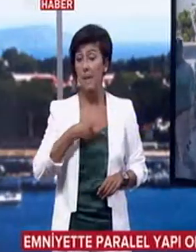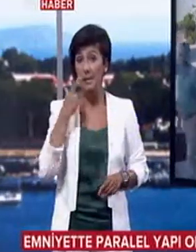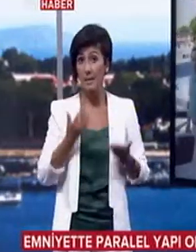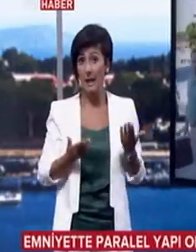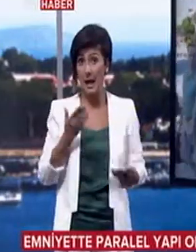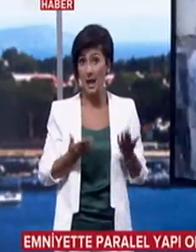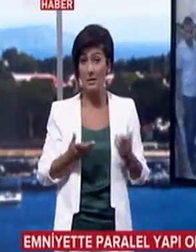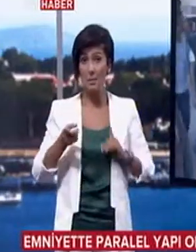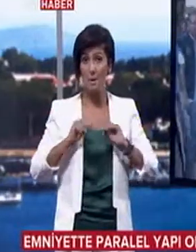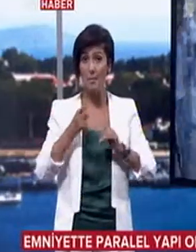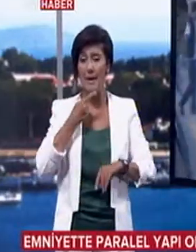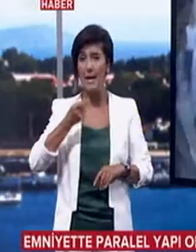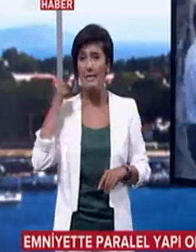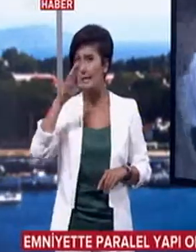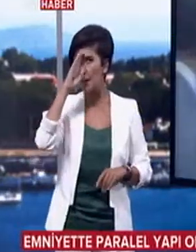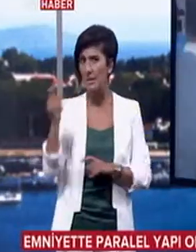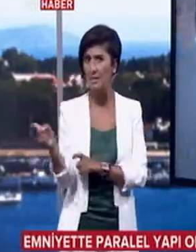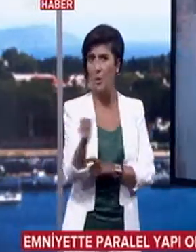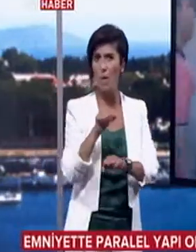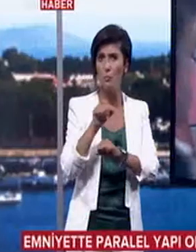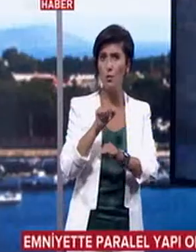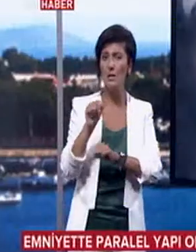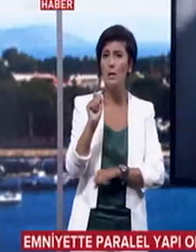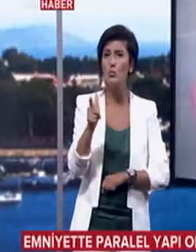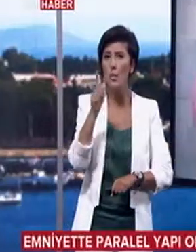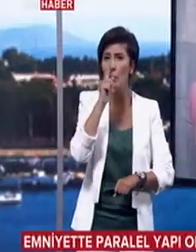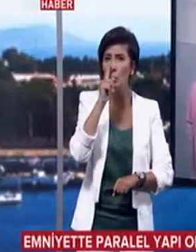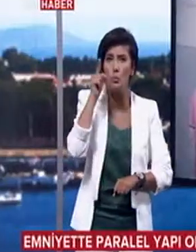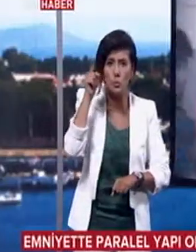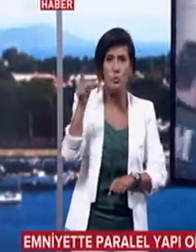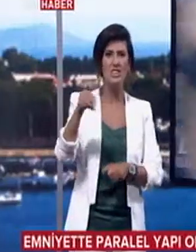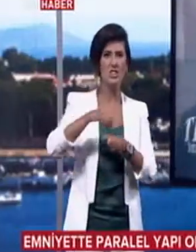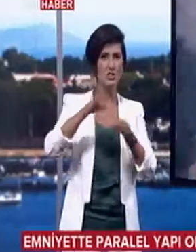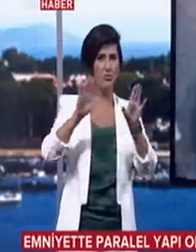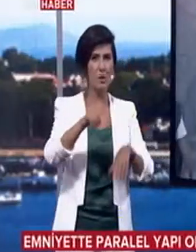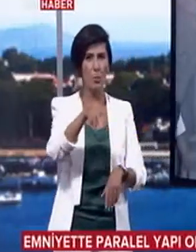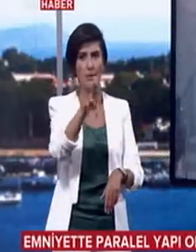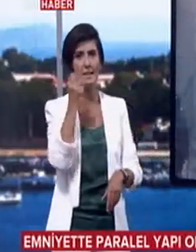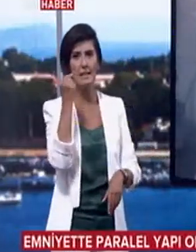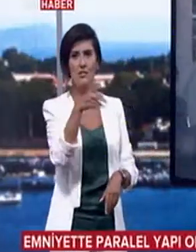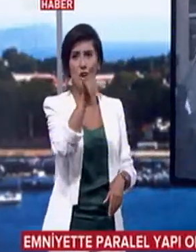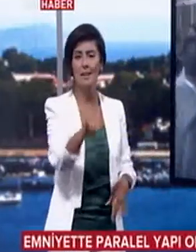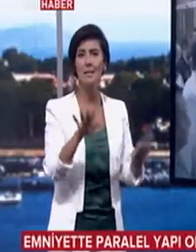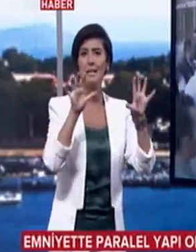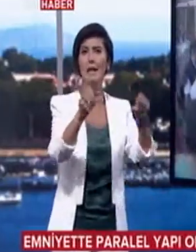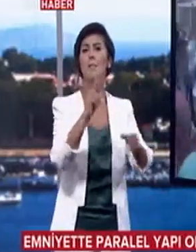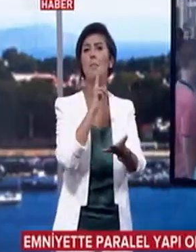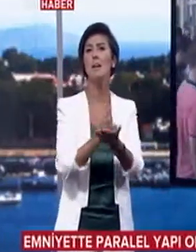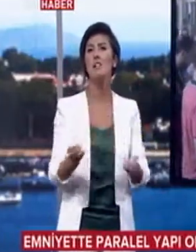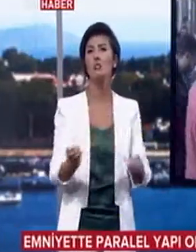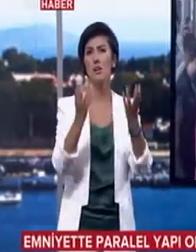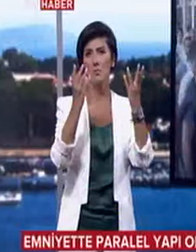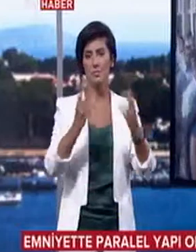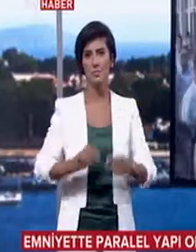Talebi değerlendiren mahkeme, eski İstanbul Terörle Mücadele Şube Müdürü Ömer Köse'nin de aralarında bulunduğu 17 kişi hakkında yakalama